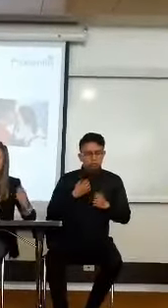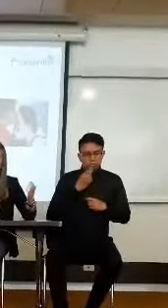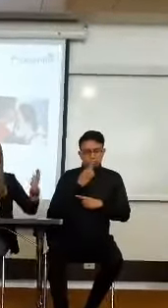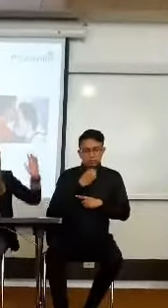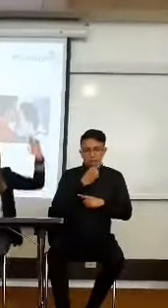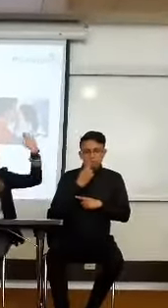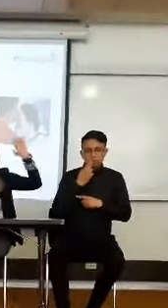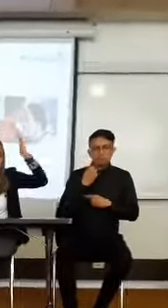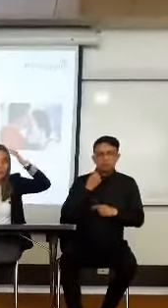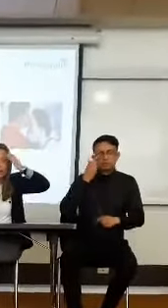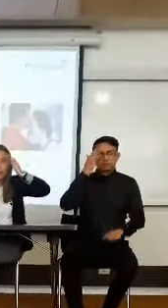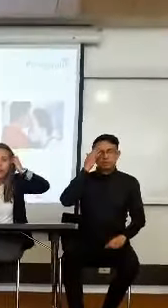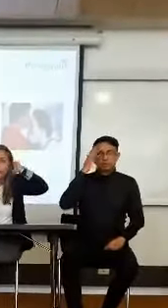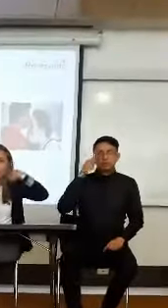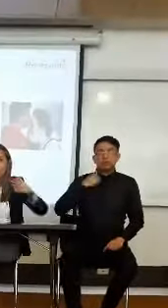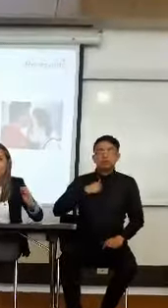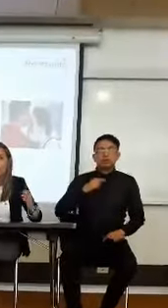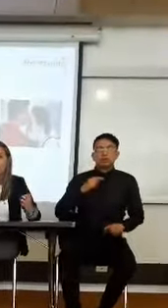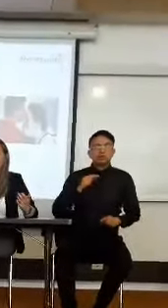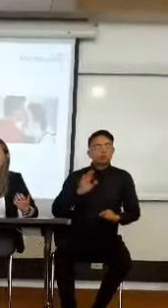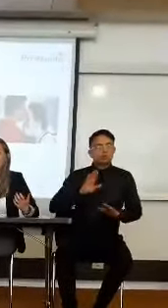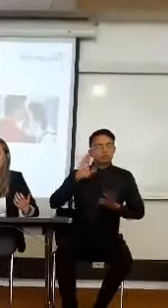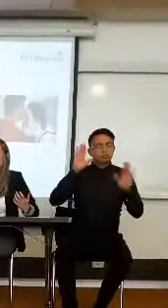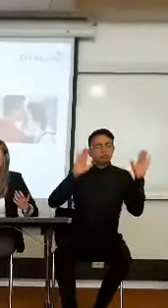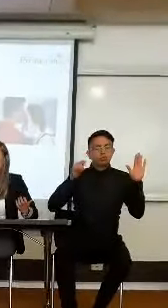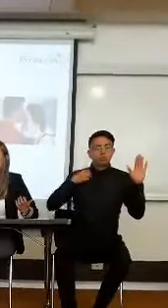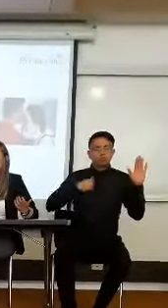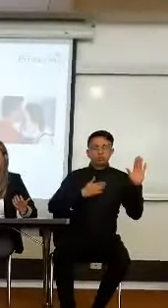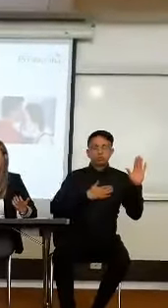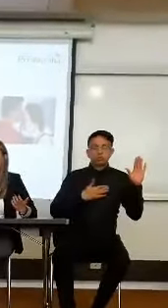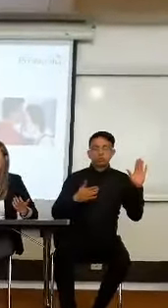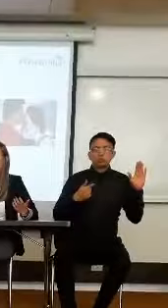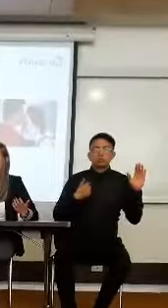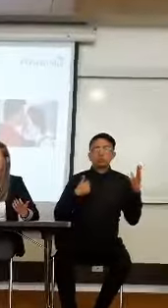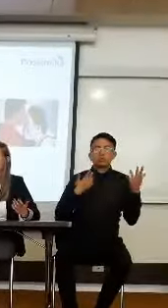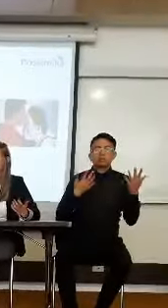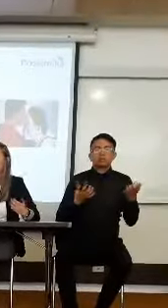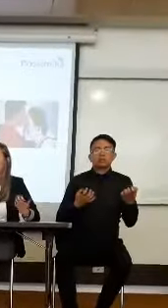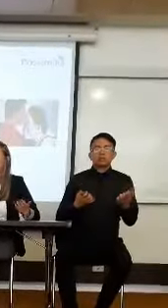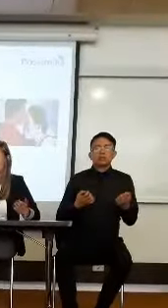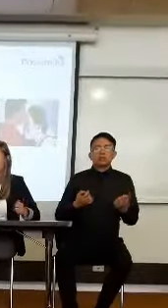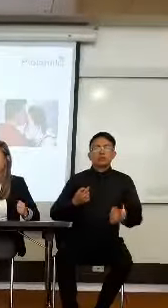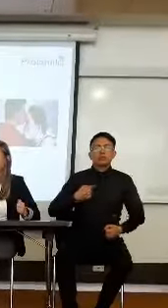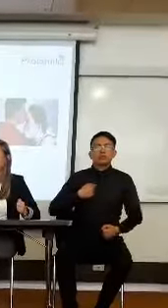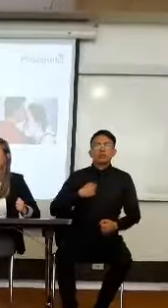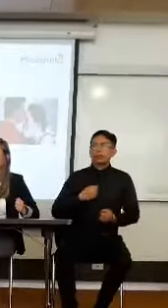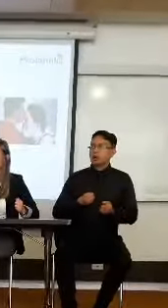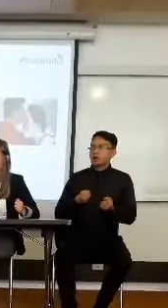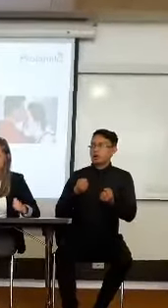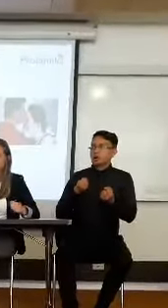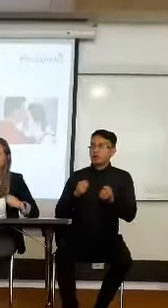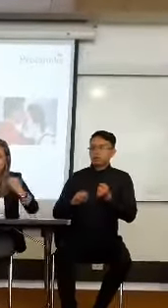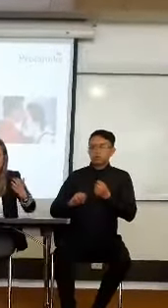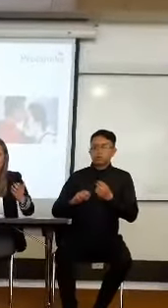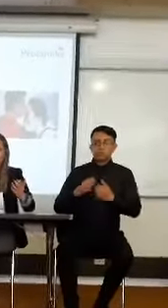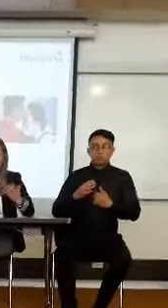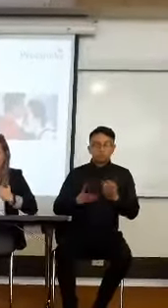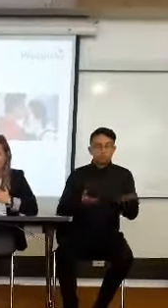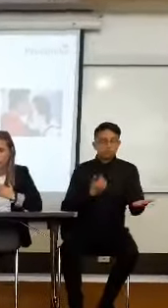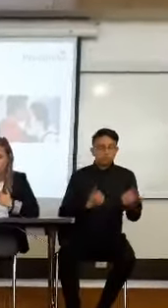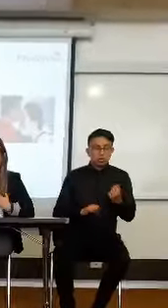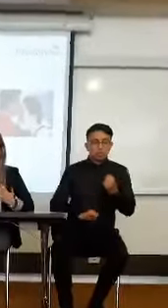de las necesidades y de la levantada de mano de los profesionales es en solicitarnos el apoyo, ¿cierto? No solo